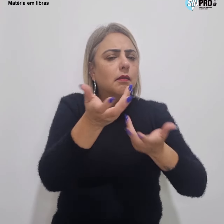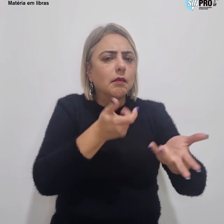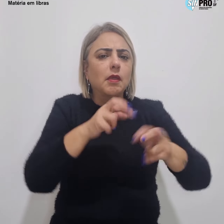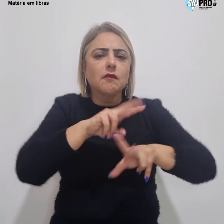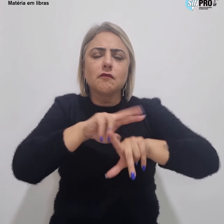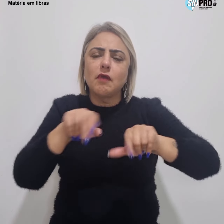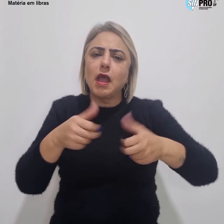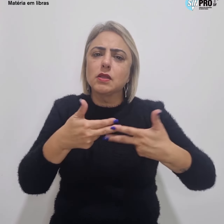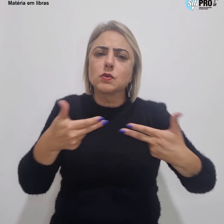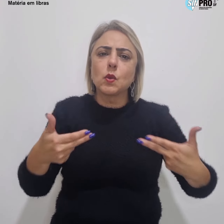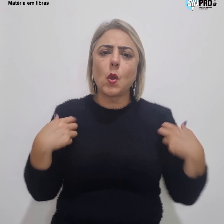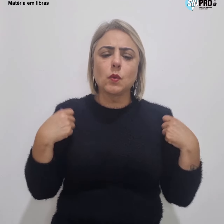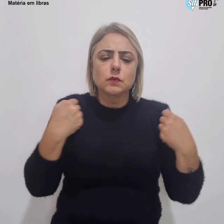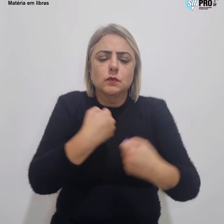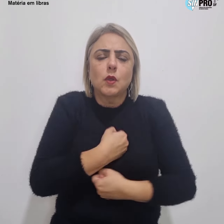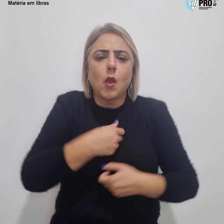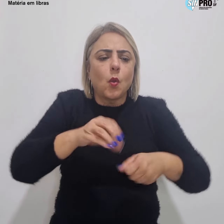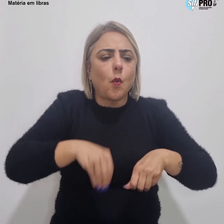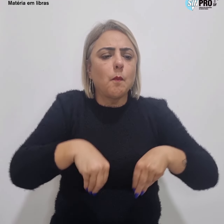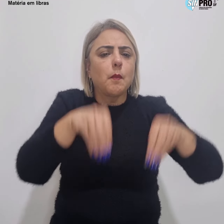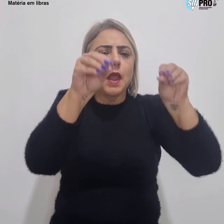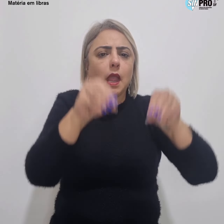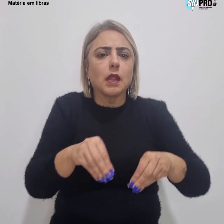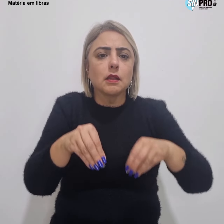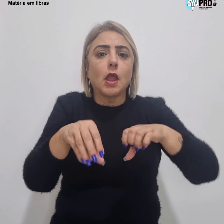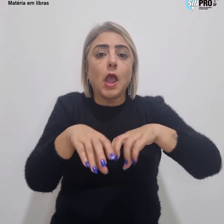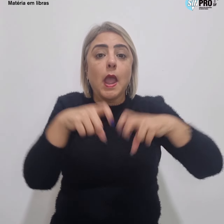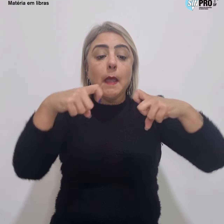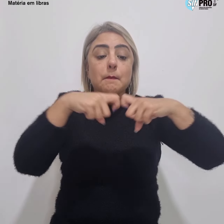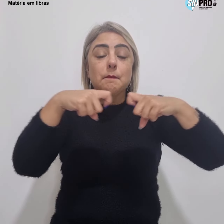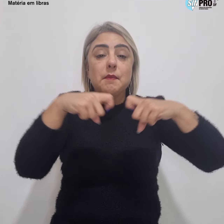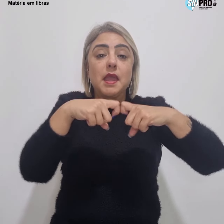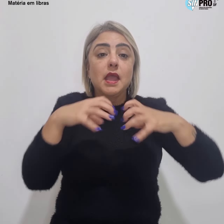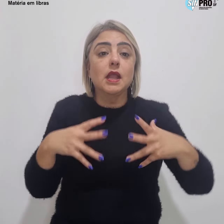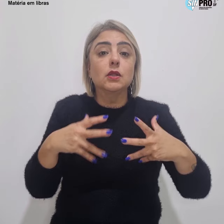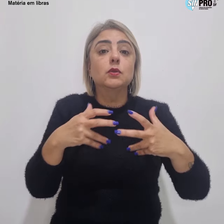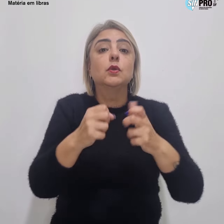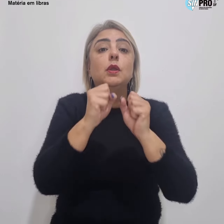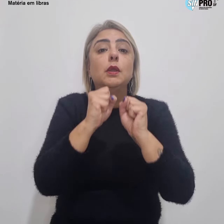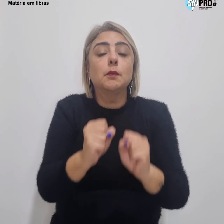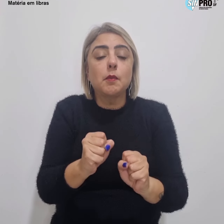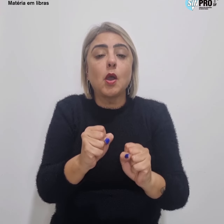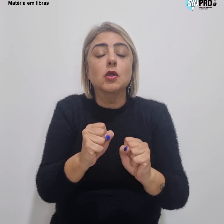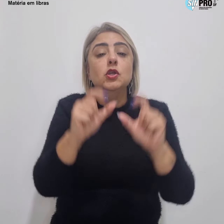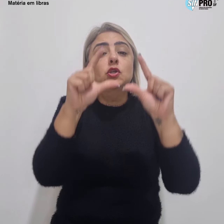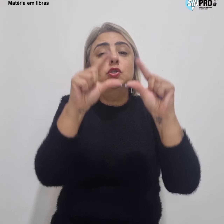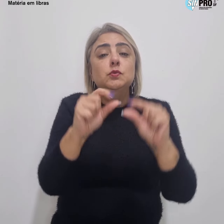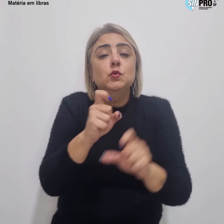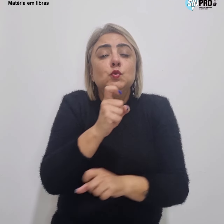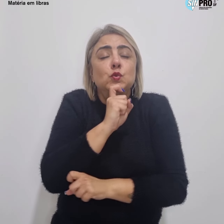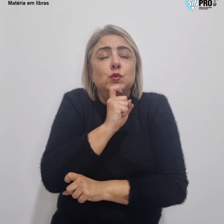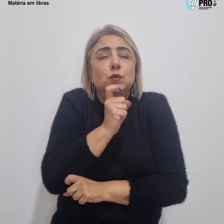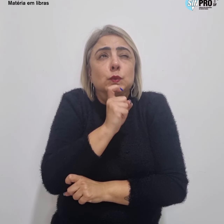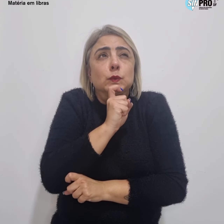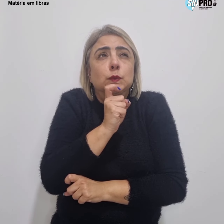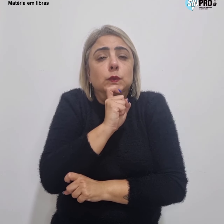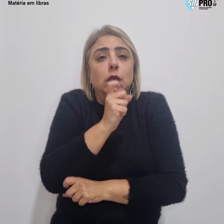agasalhos, cobertores, meias e tudo o que pode amenizar o frio de quem não tem